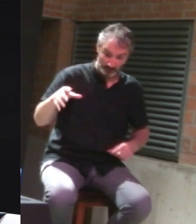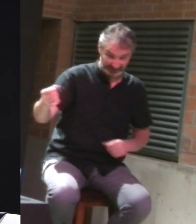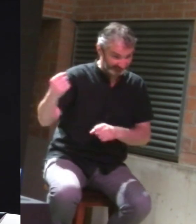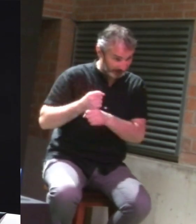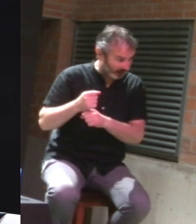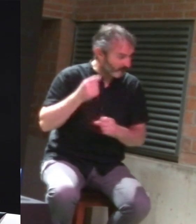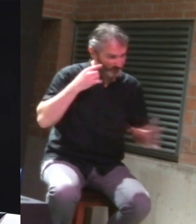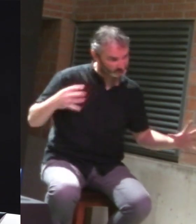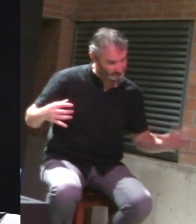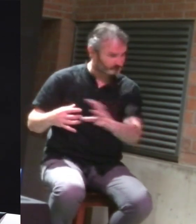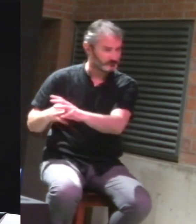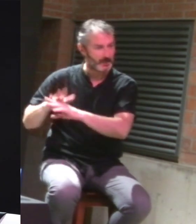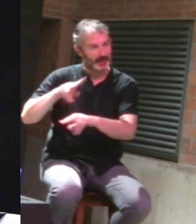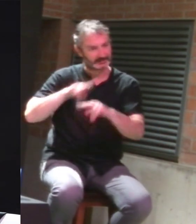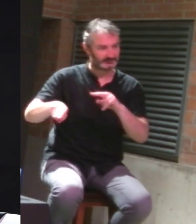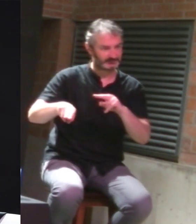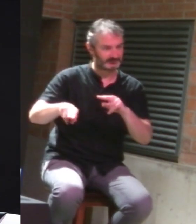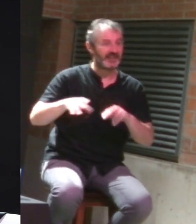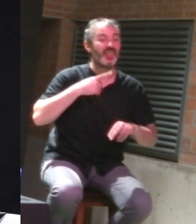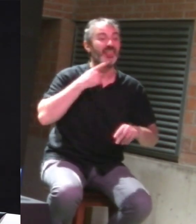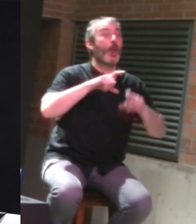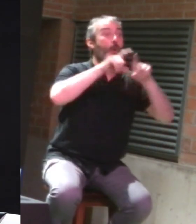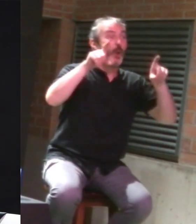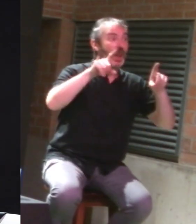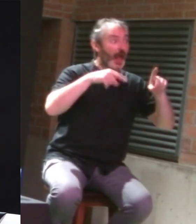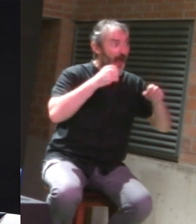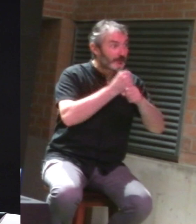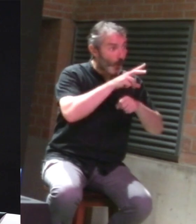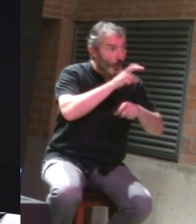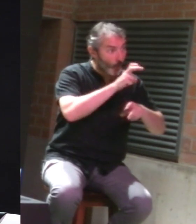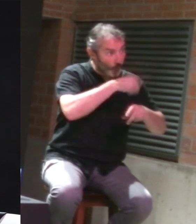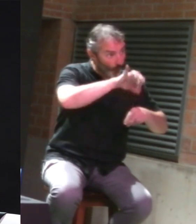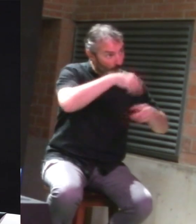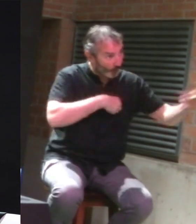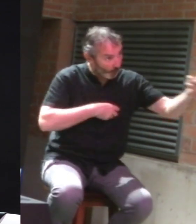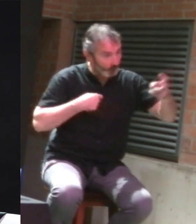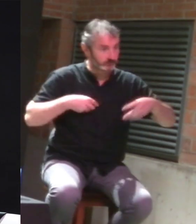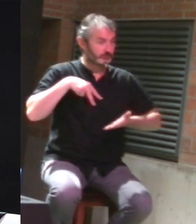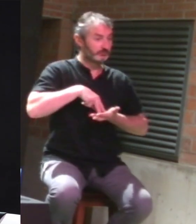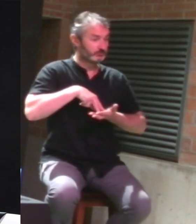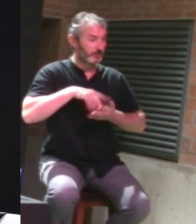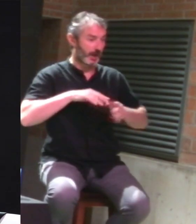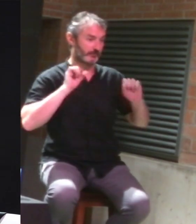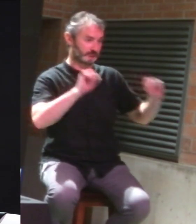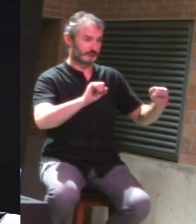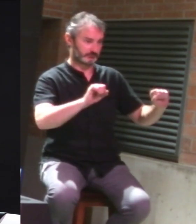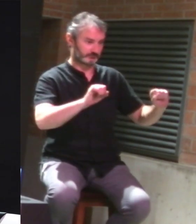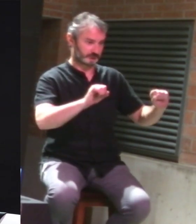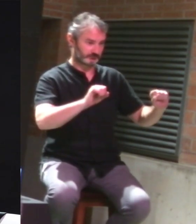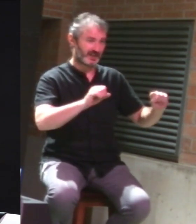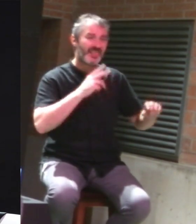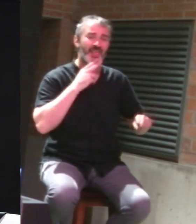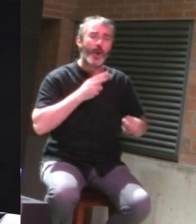arremangaran, intentaran impedir que entrin a la feina, perquè veritablement el que estan portant endavant serà una